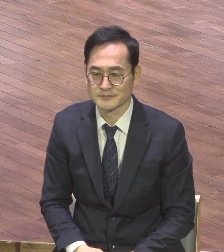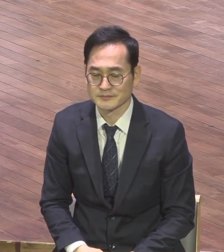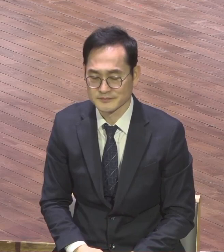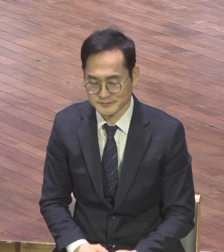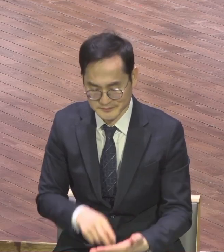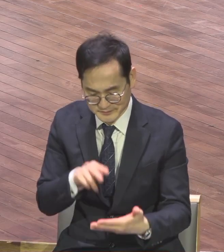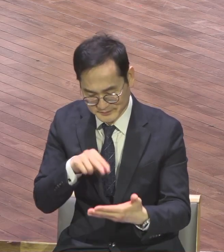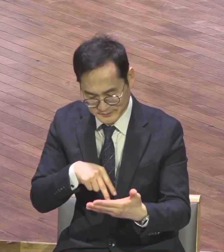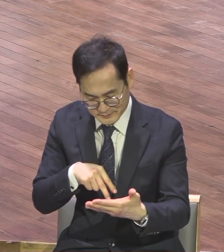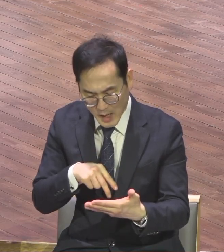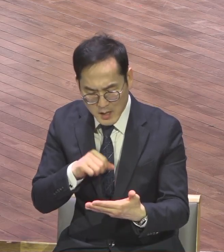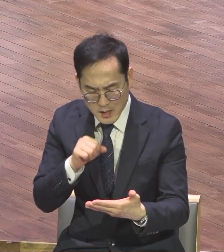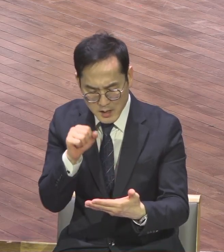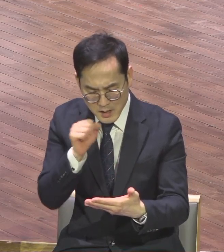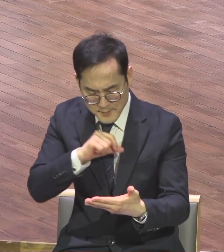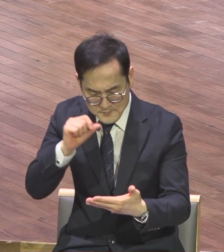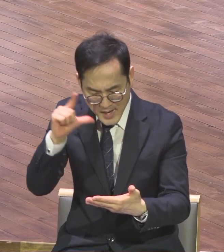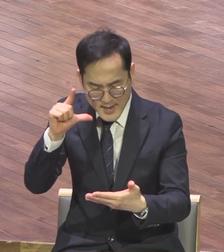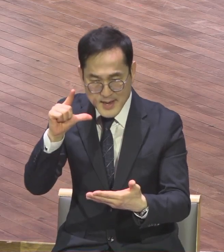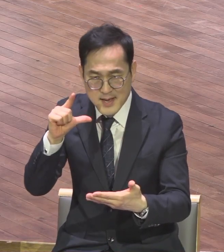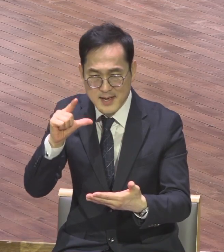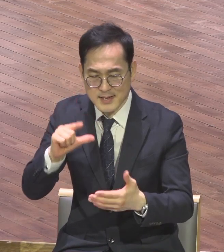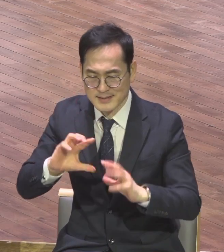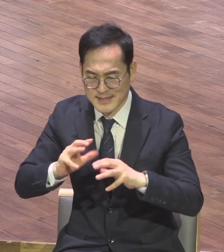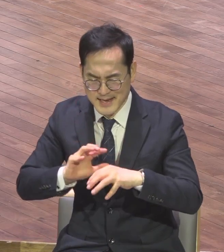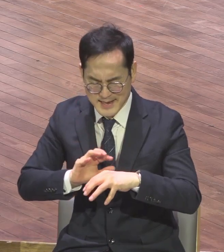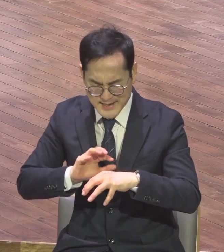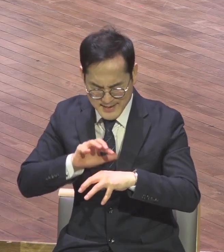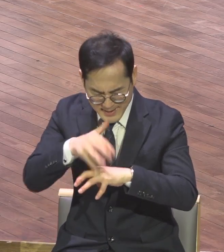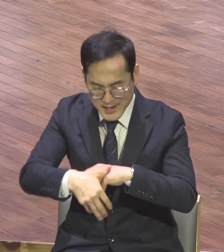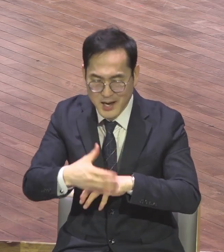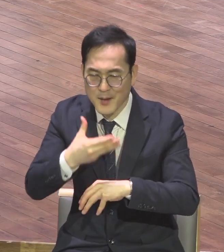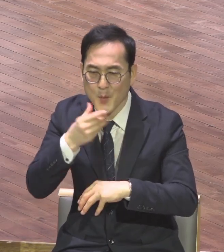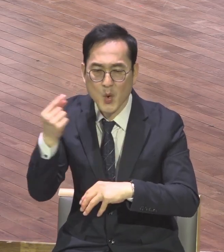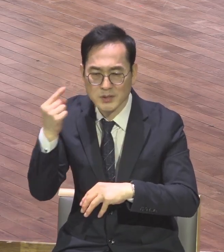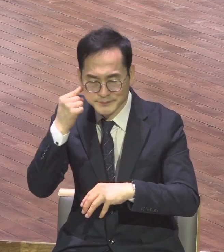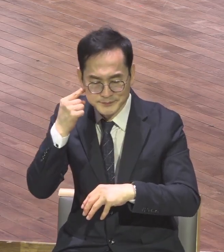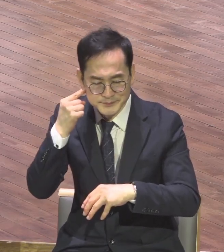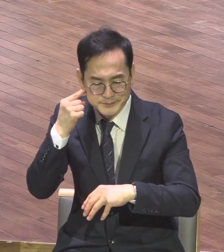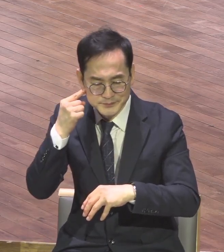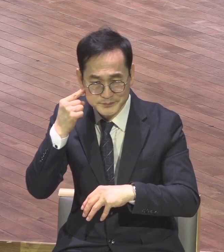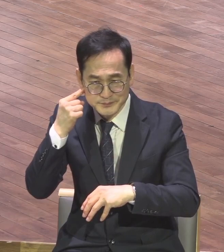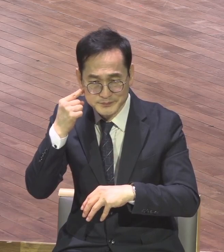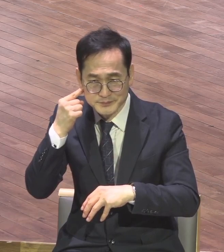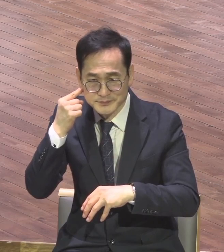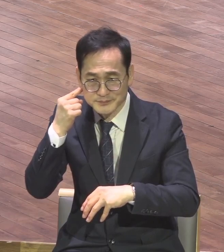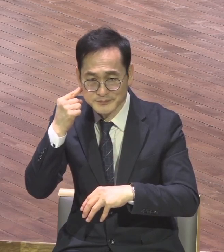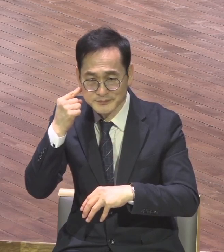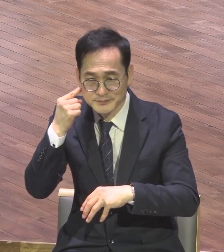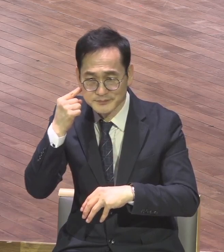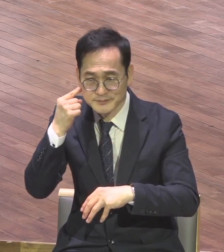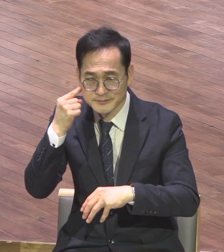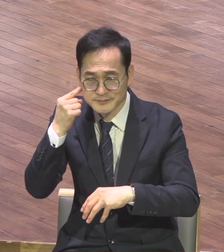이것이 바로 땅끝까지 만민에게 모든 족속으로 1장 8절의 성취가 이거구나